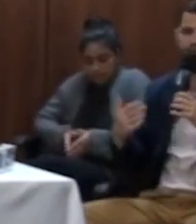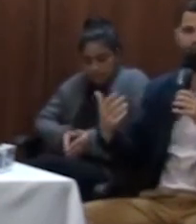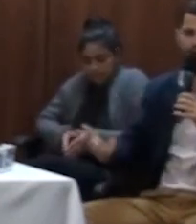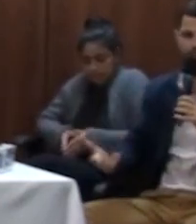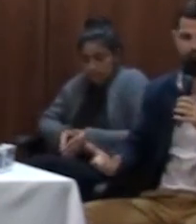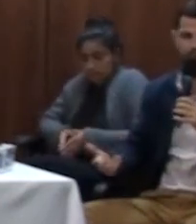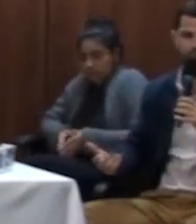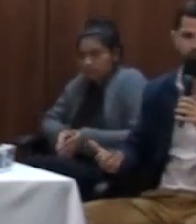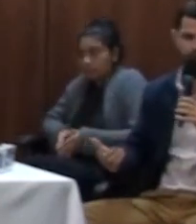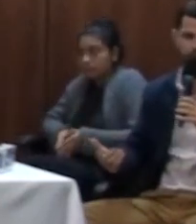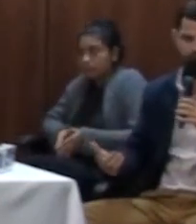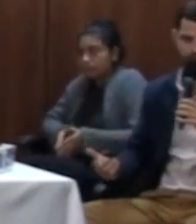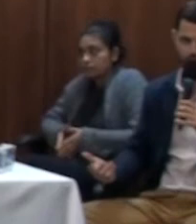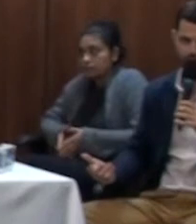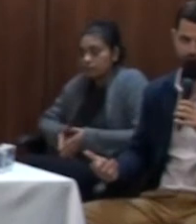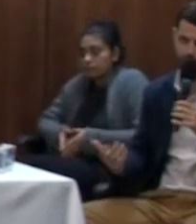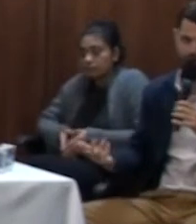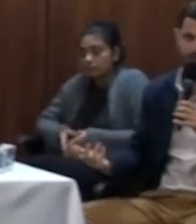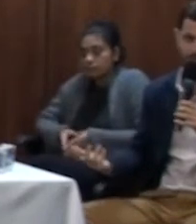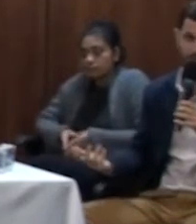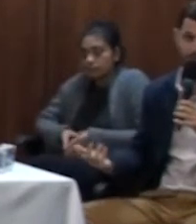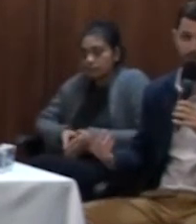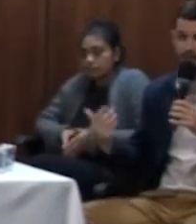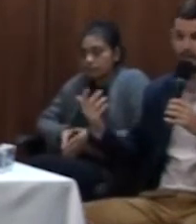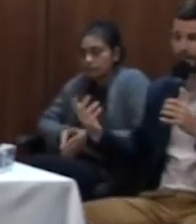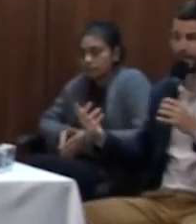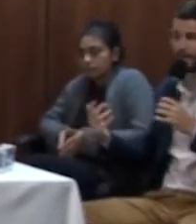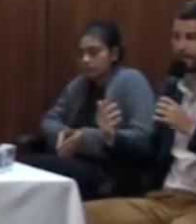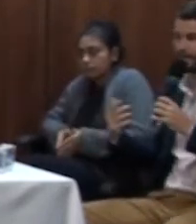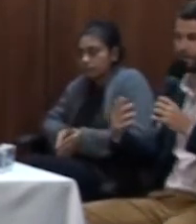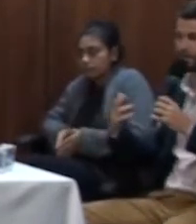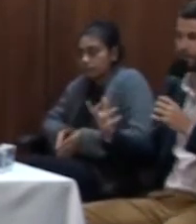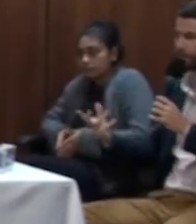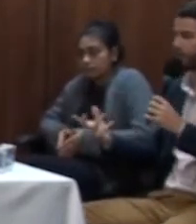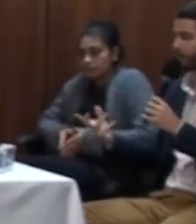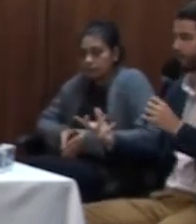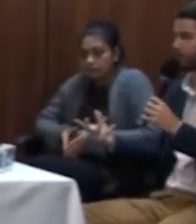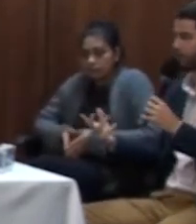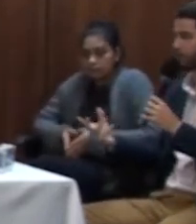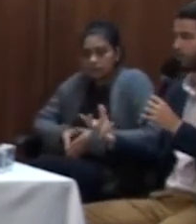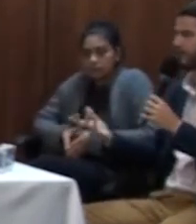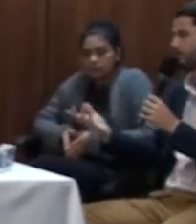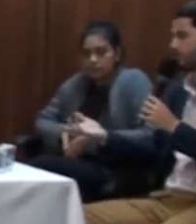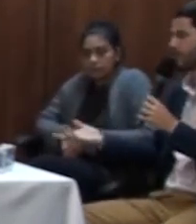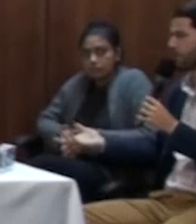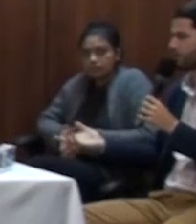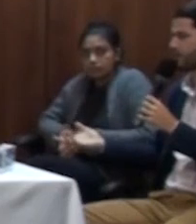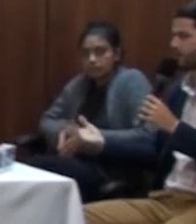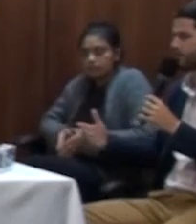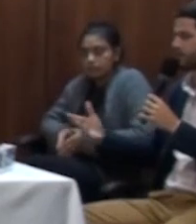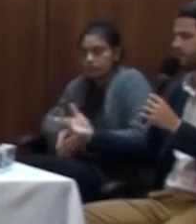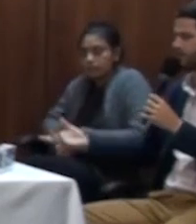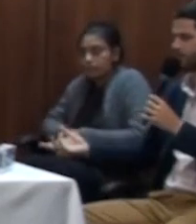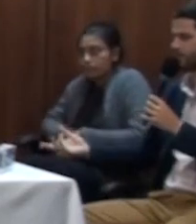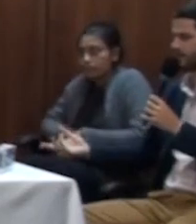tentar adicionar peso à resolução desse problema que precisa ser resolvido, né? Isso foi incorporado pelo SUS de uma maneira formal, pelo